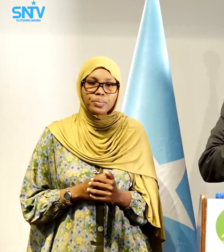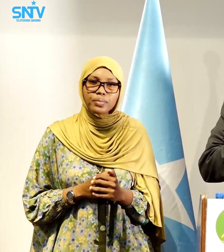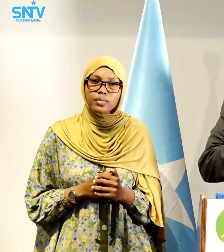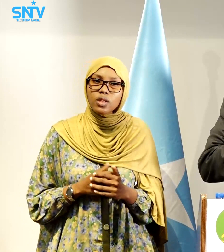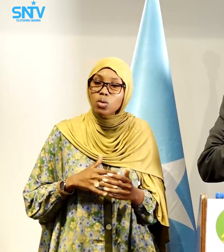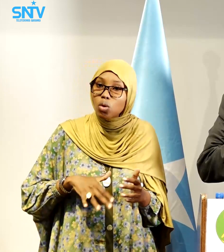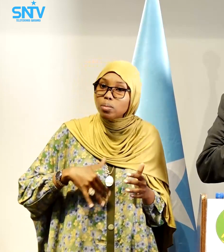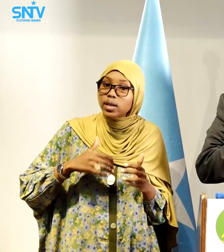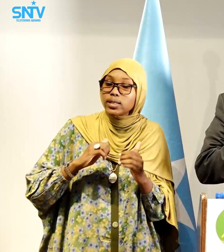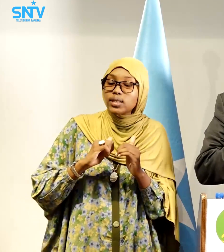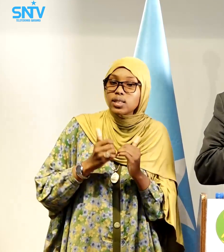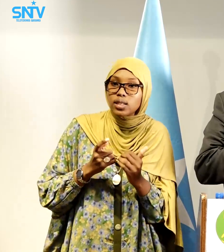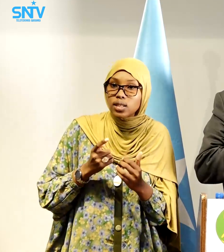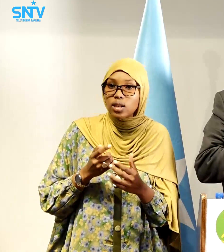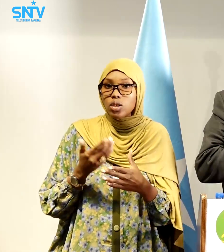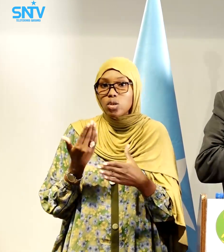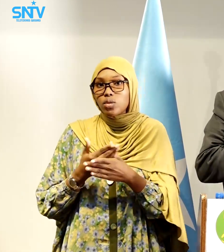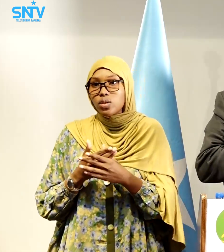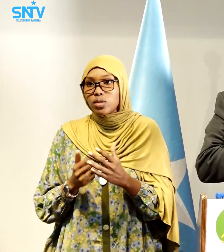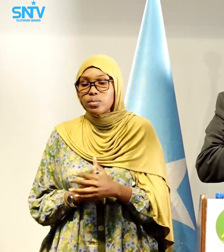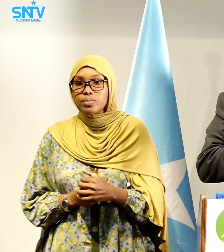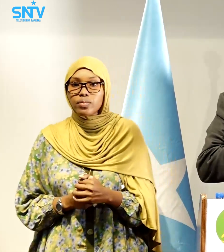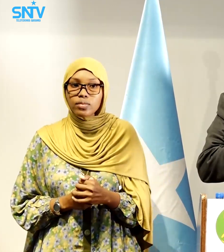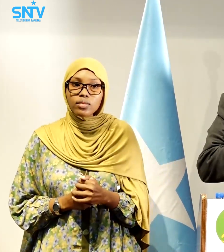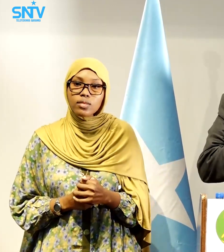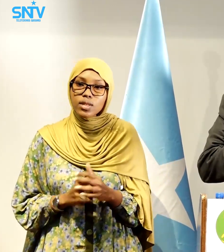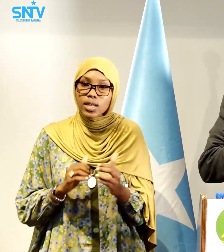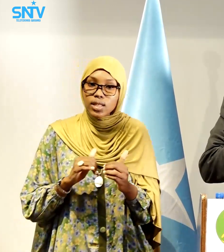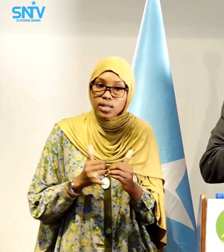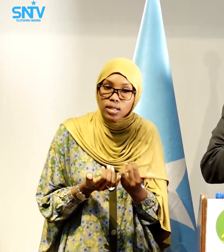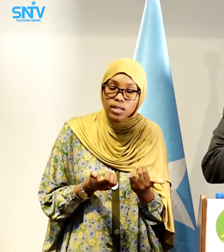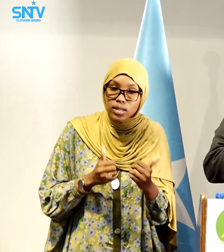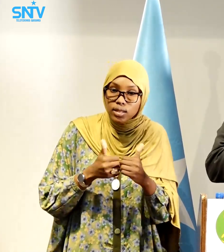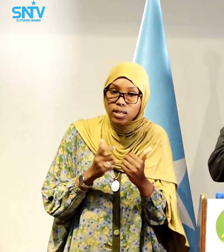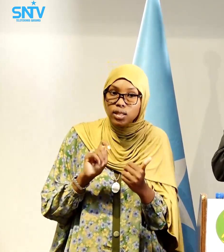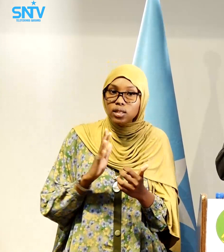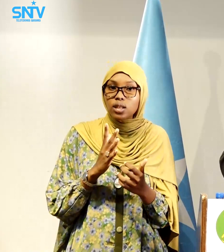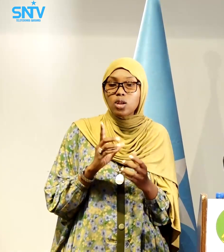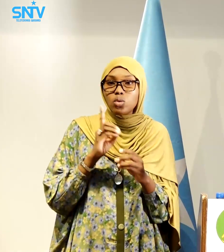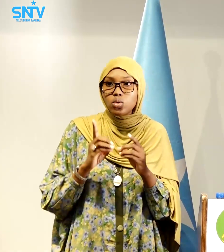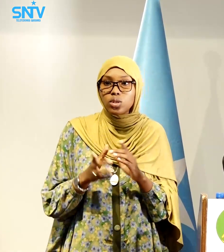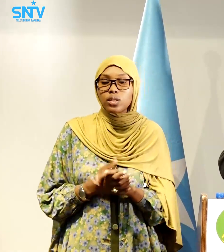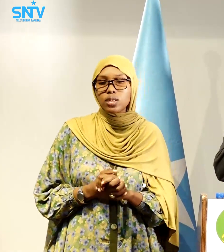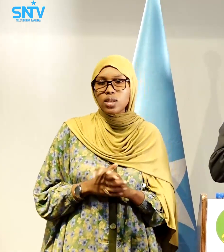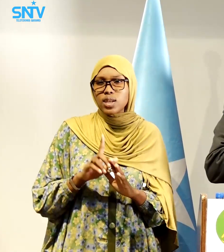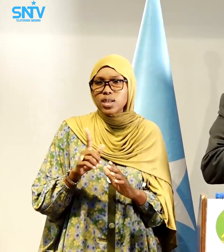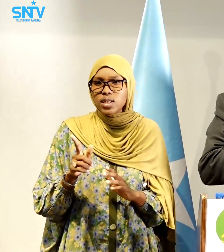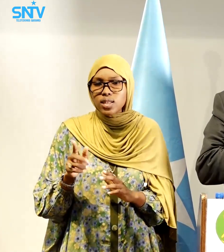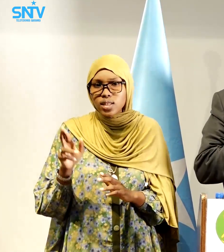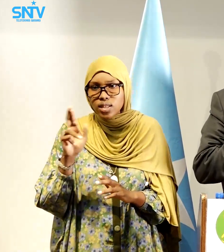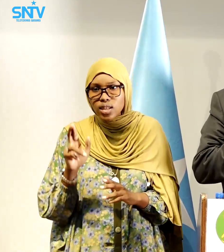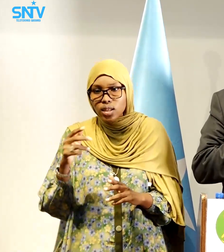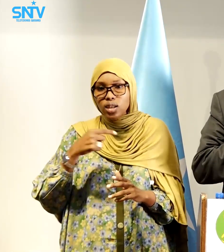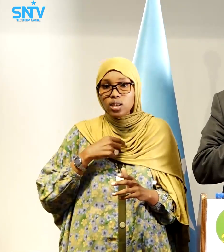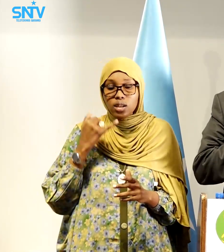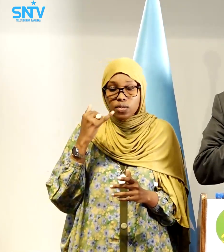ay tahay loola falgalo sida ay tahayna loo daweeyo sidaas daraaddeed inagu maadaama aan nahay